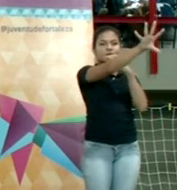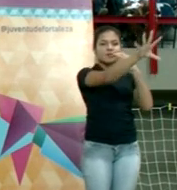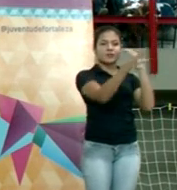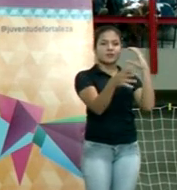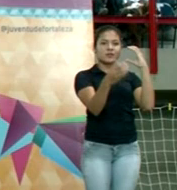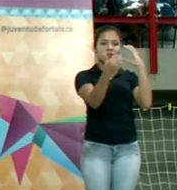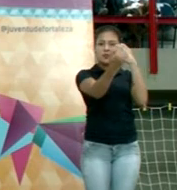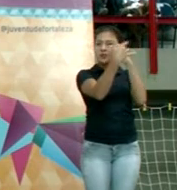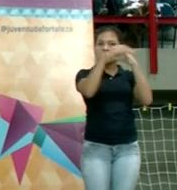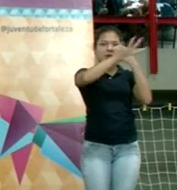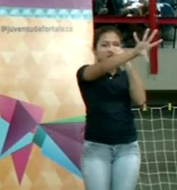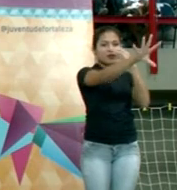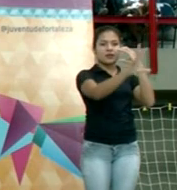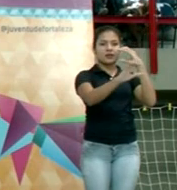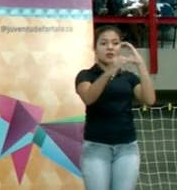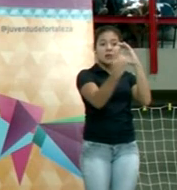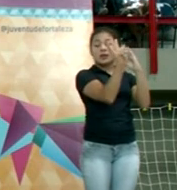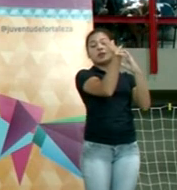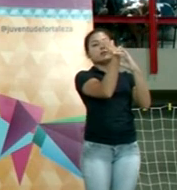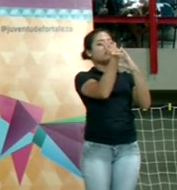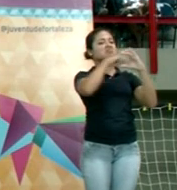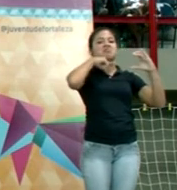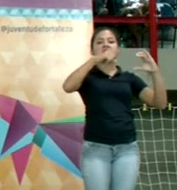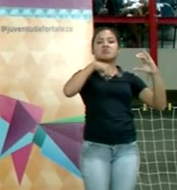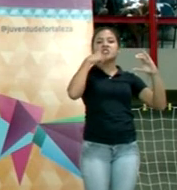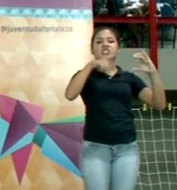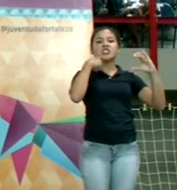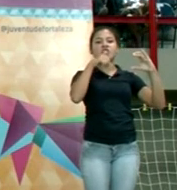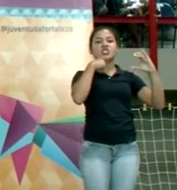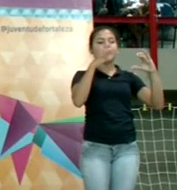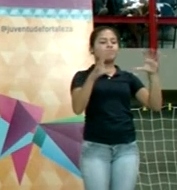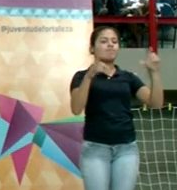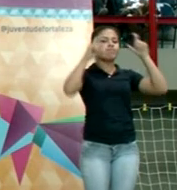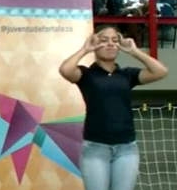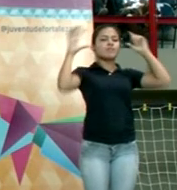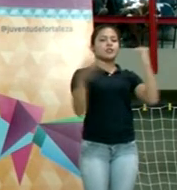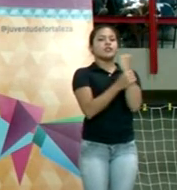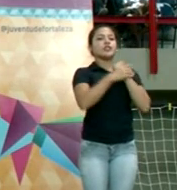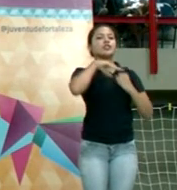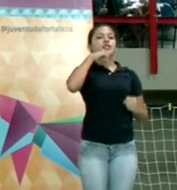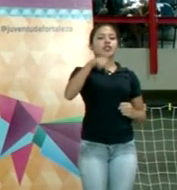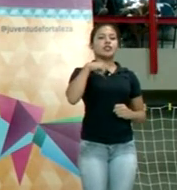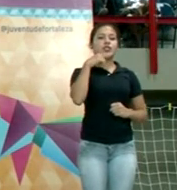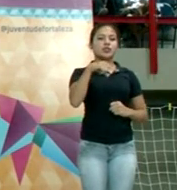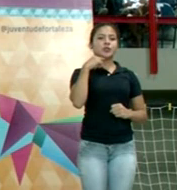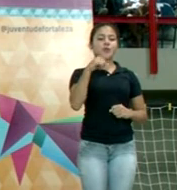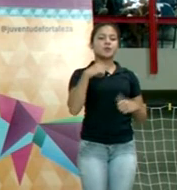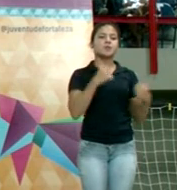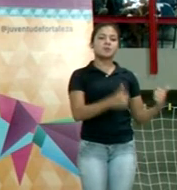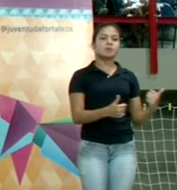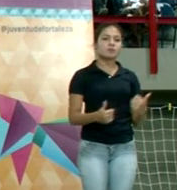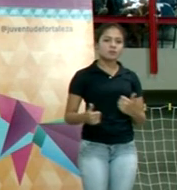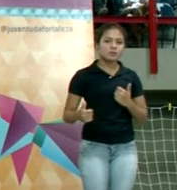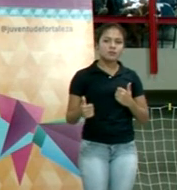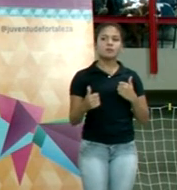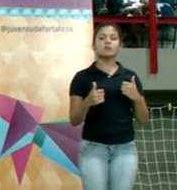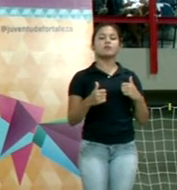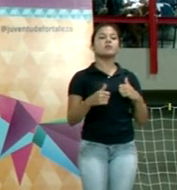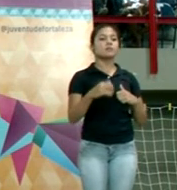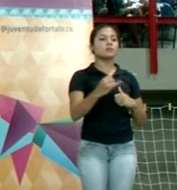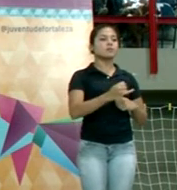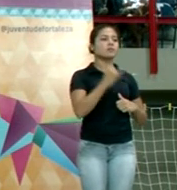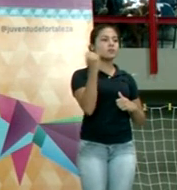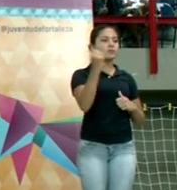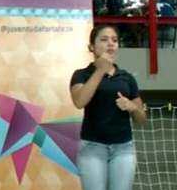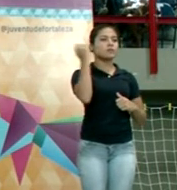ela reflete muita luz. E é por isso que ela protege mais do que uma lente comum. Então é uma característica sempre